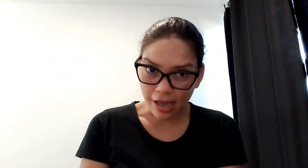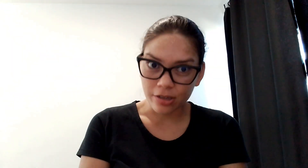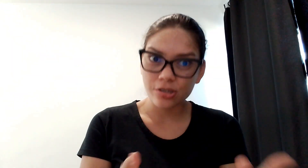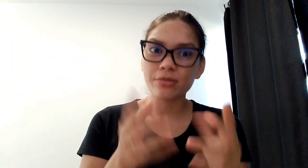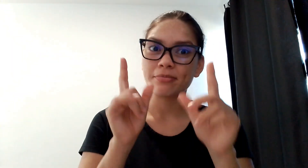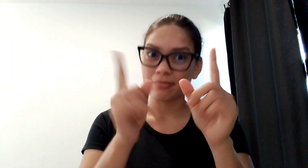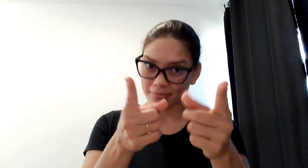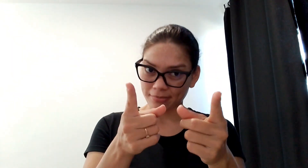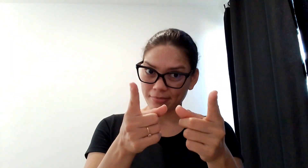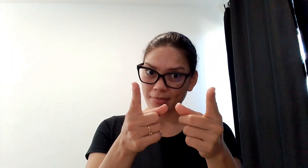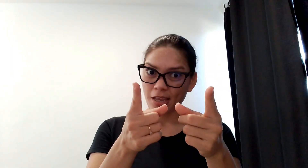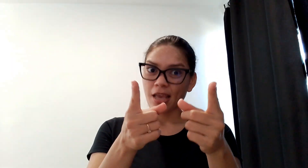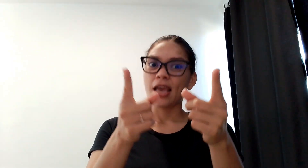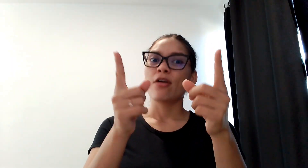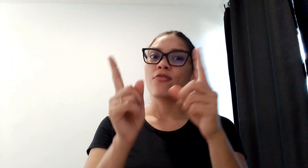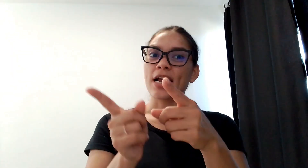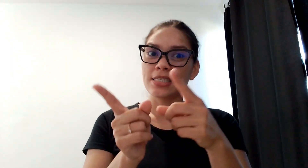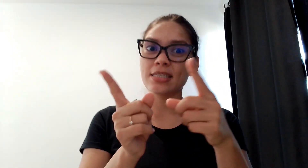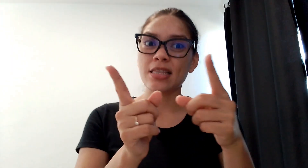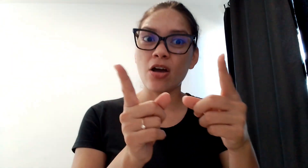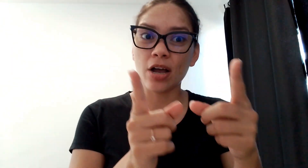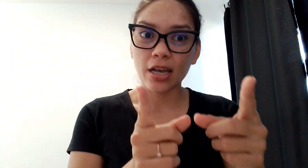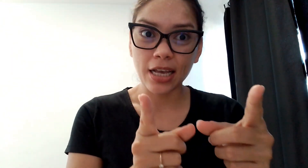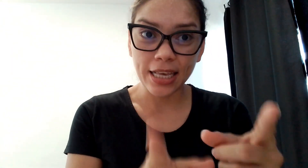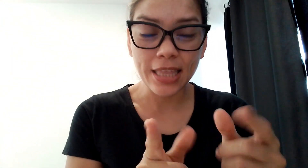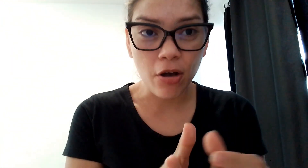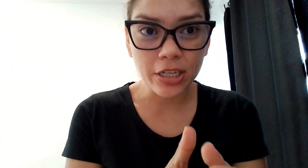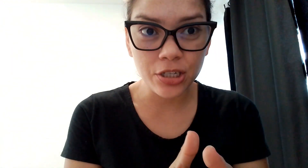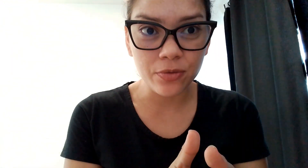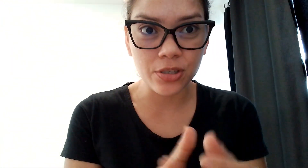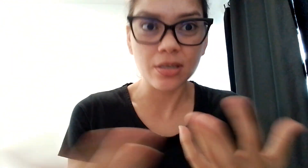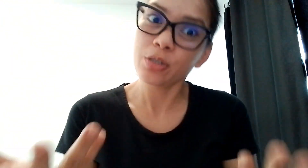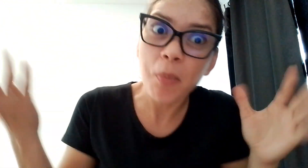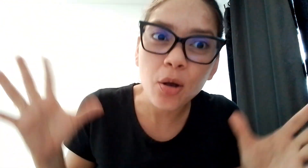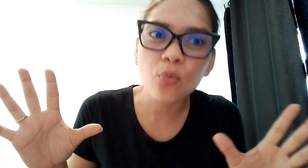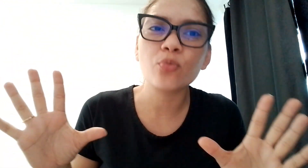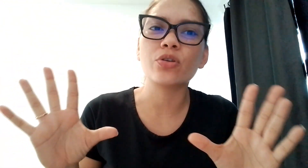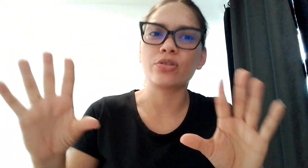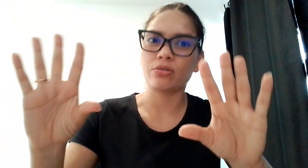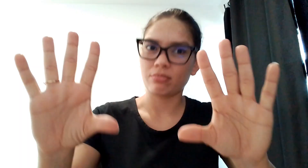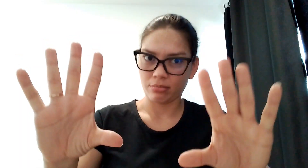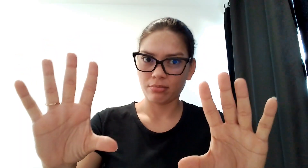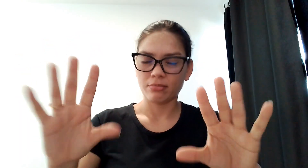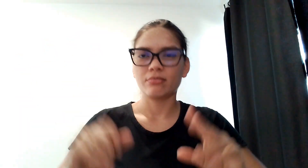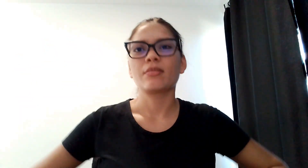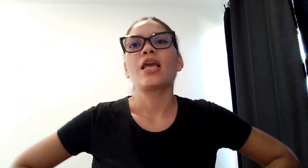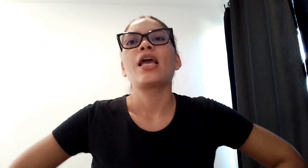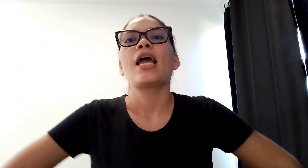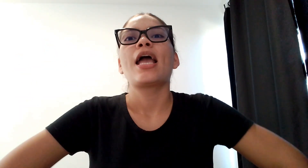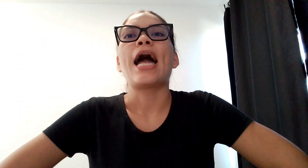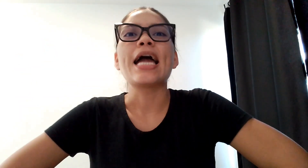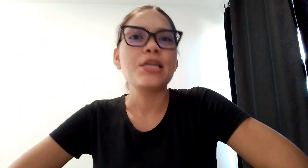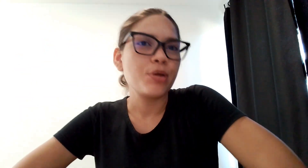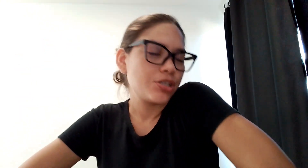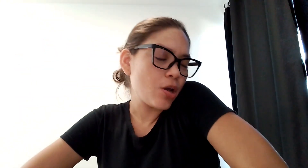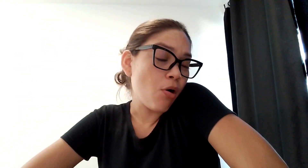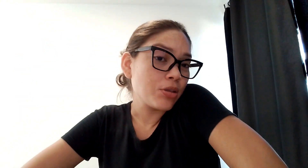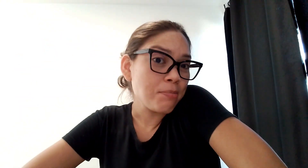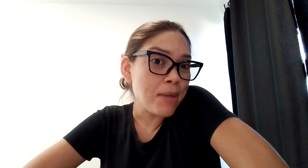sinais. Frases interrogativas, que são as perguntas. A Libras tem uma ordem